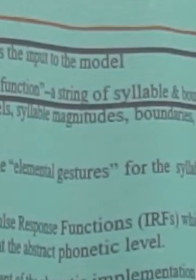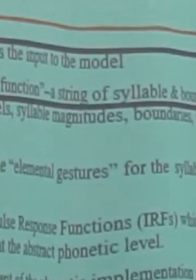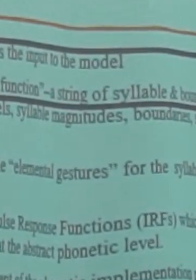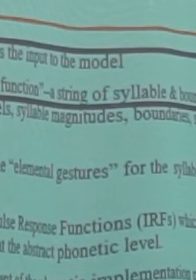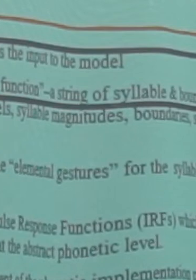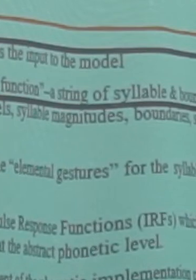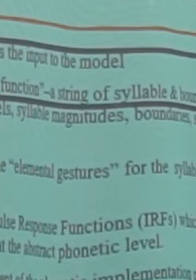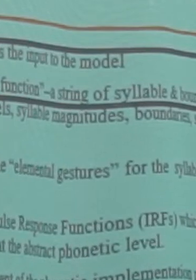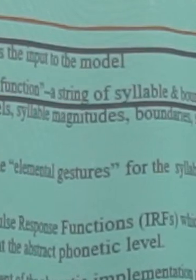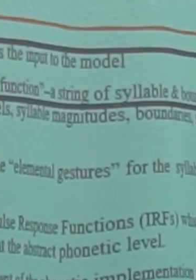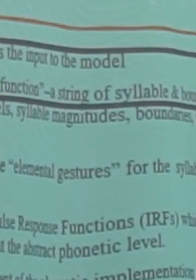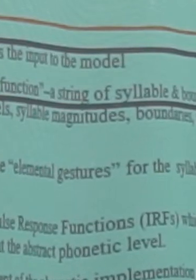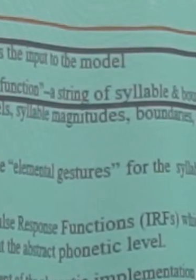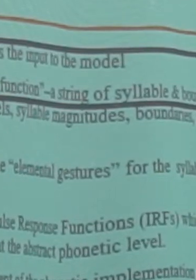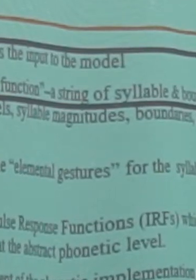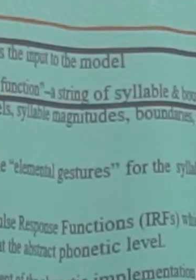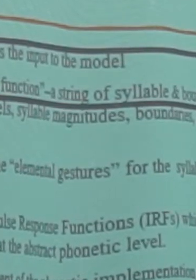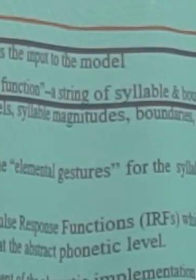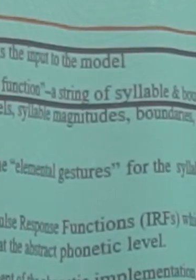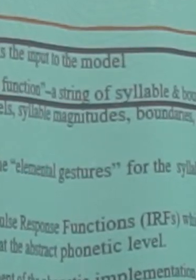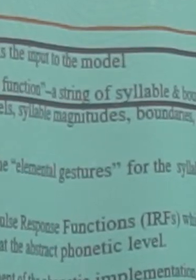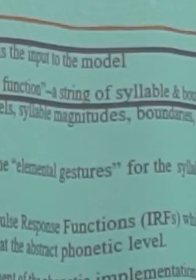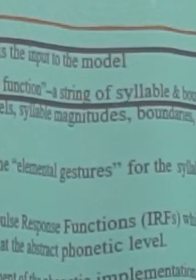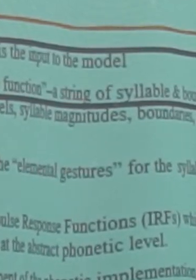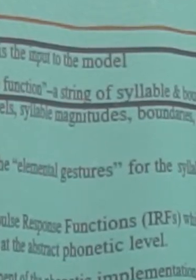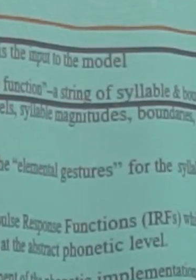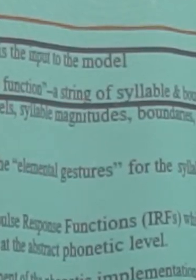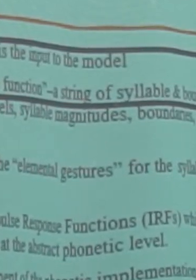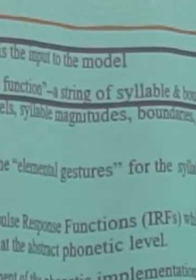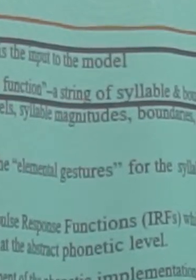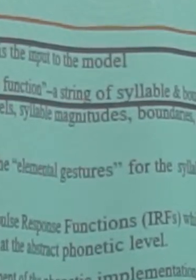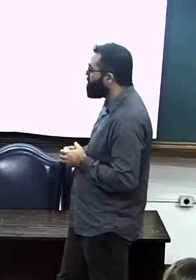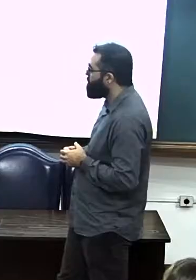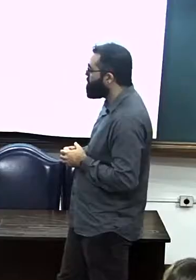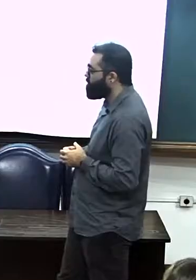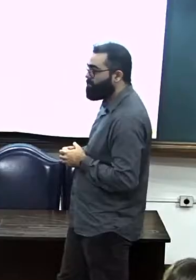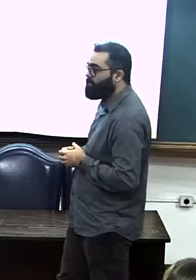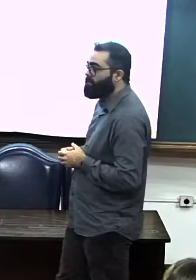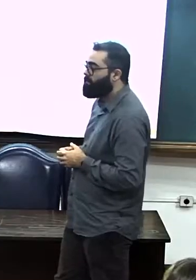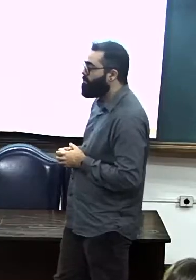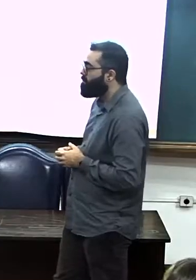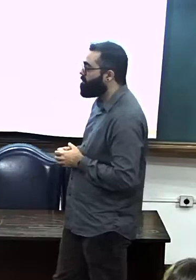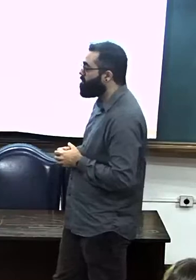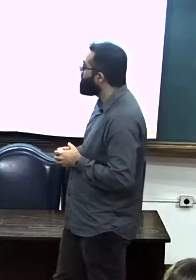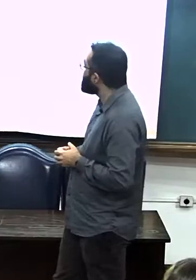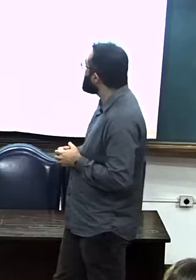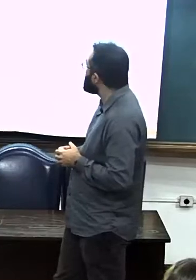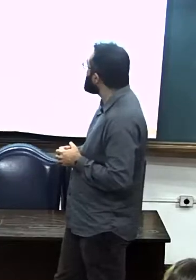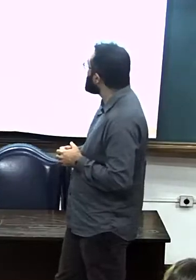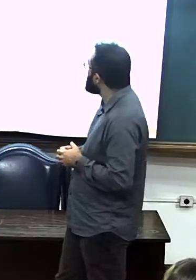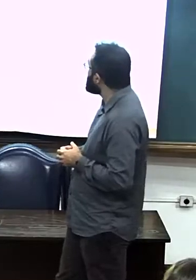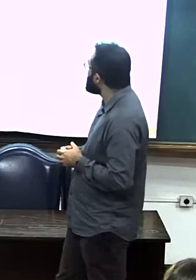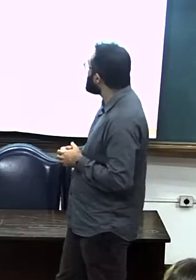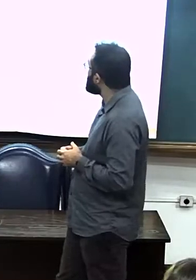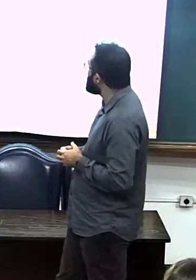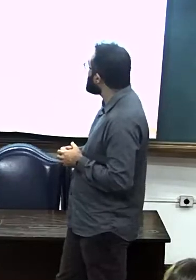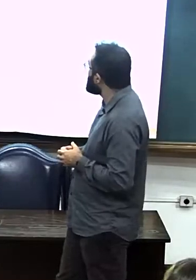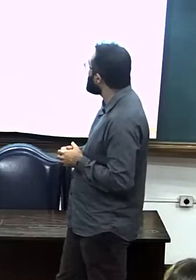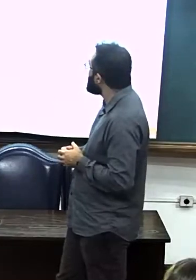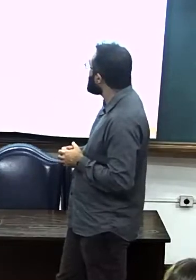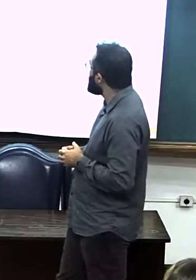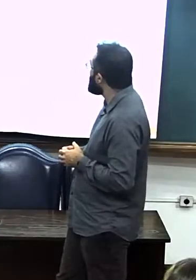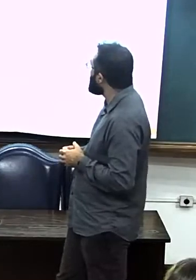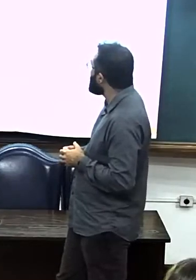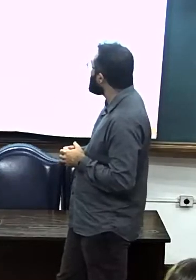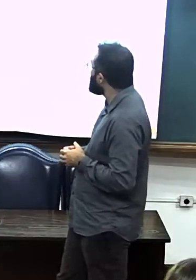uma base function. Eu não sei se função basal é uma boa tradução, mas, enfim, algo parecido com